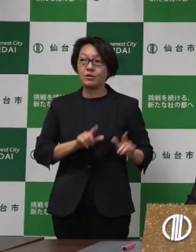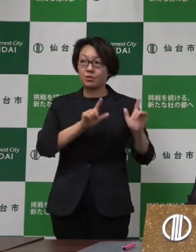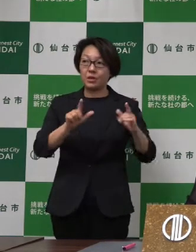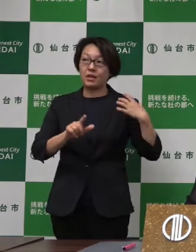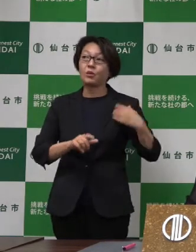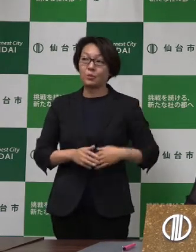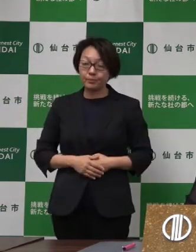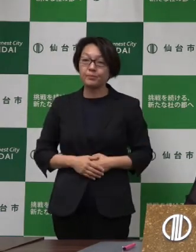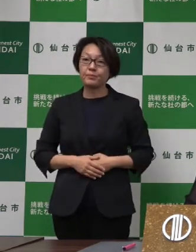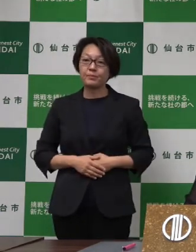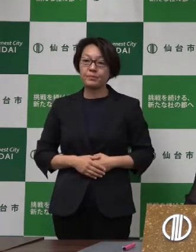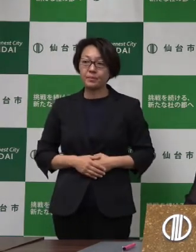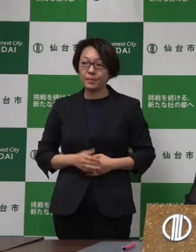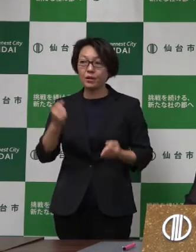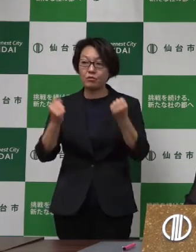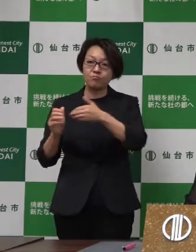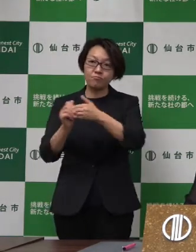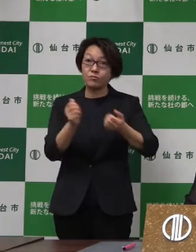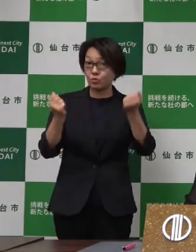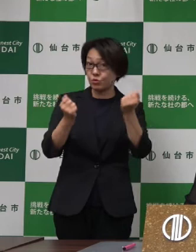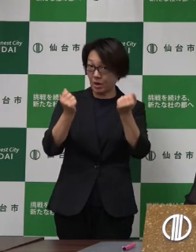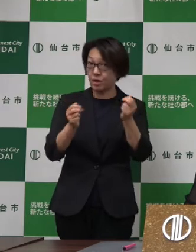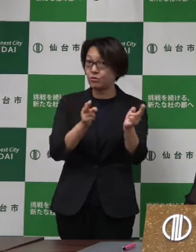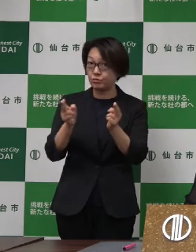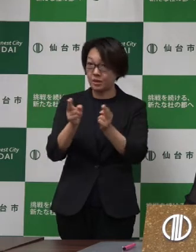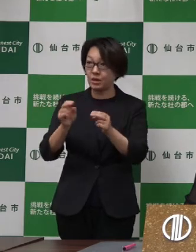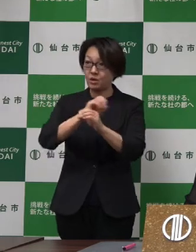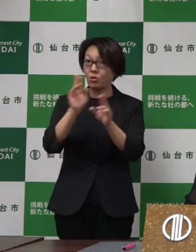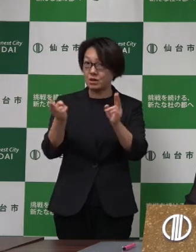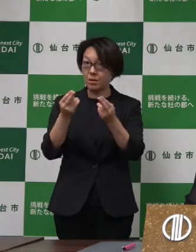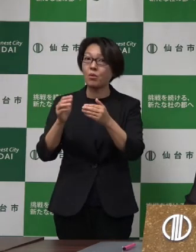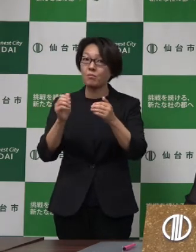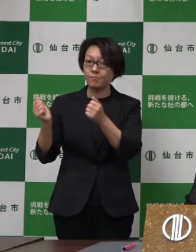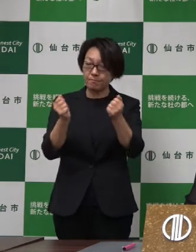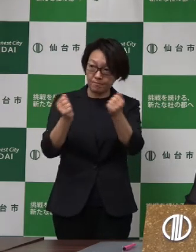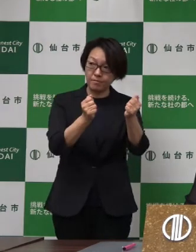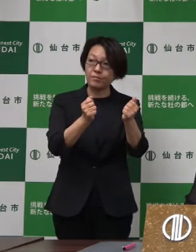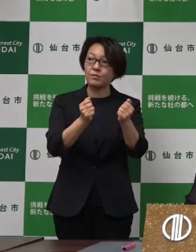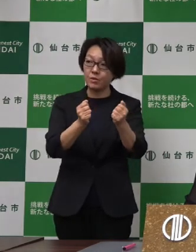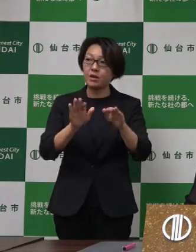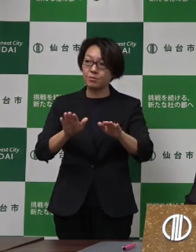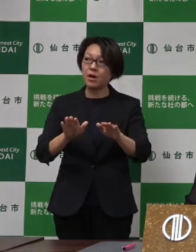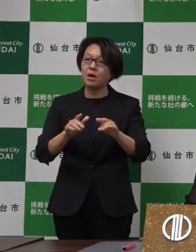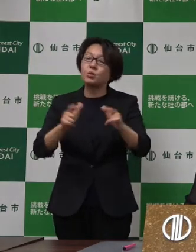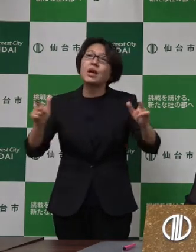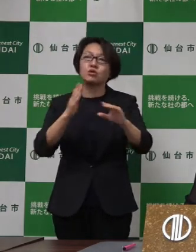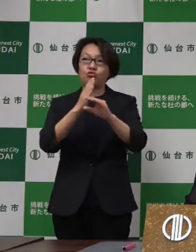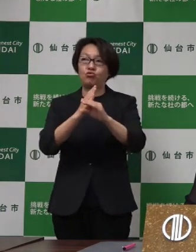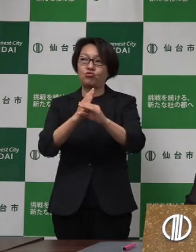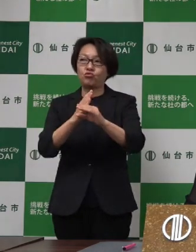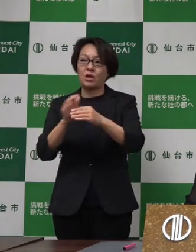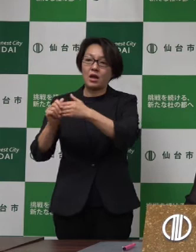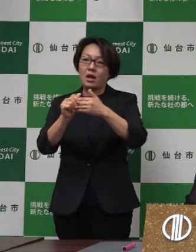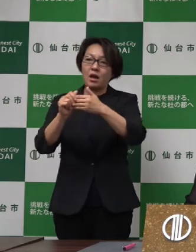の車とかなんですけども、そちらの、拡大に合わせてですね、増強しておりまして、搬送で